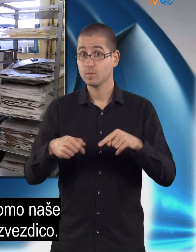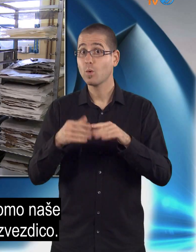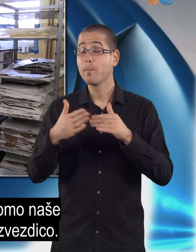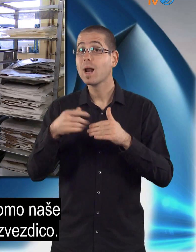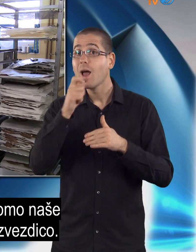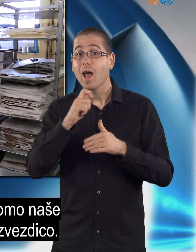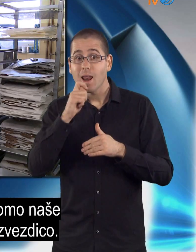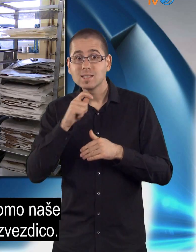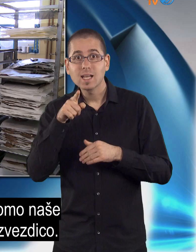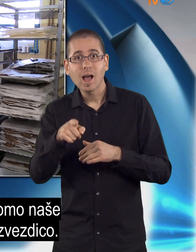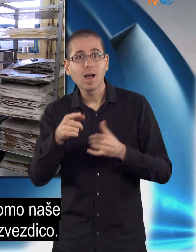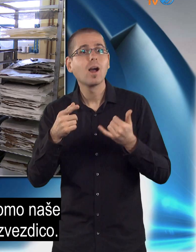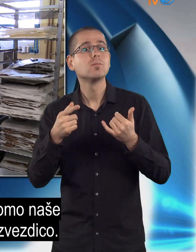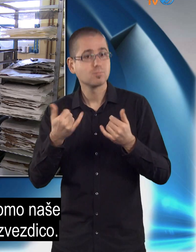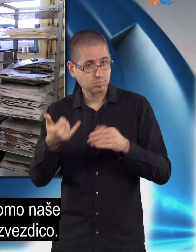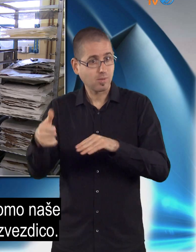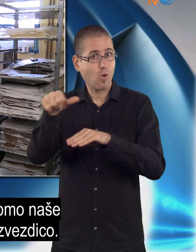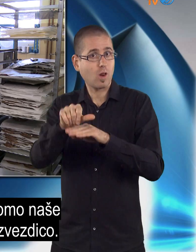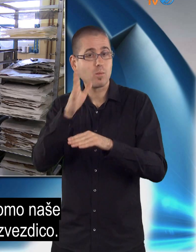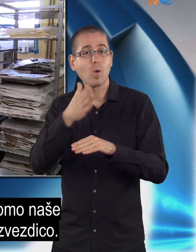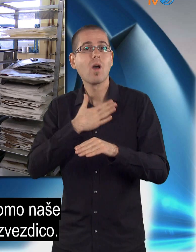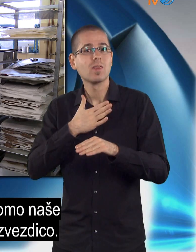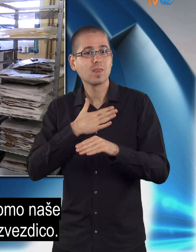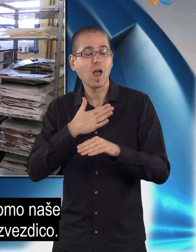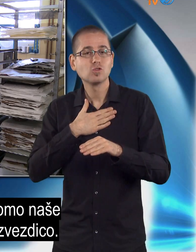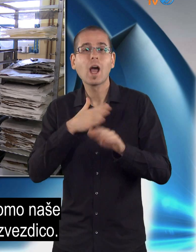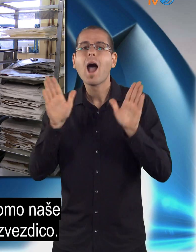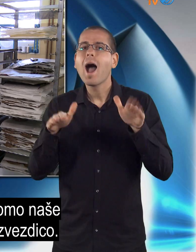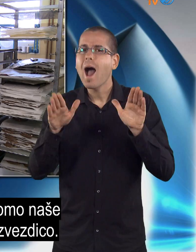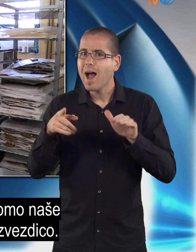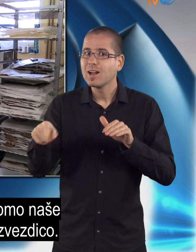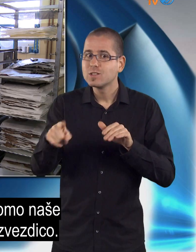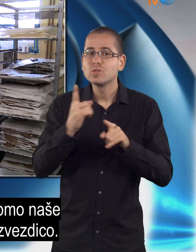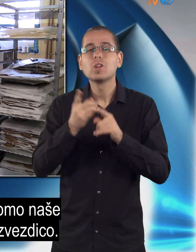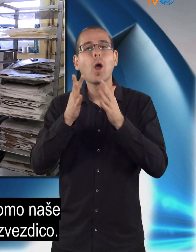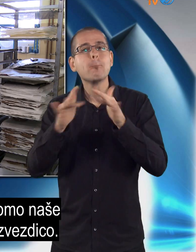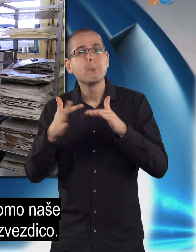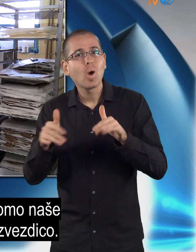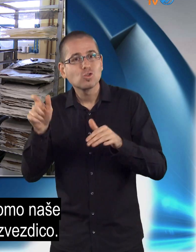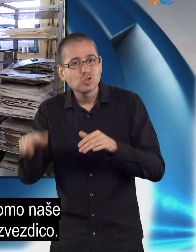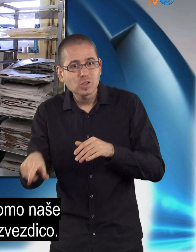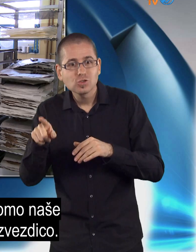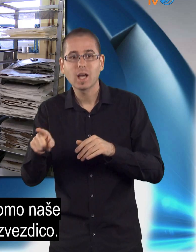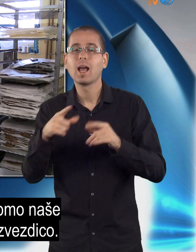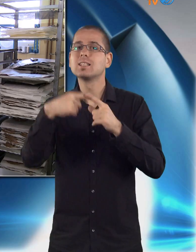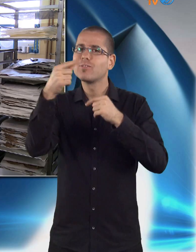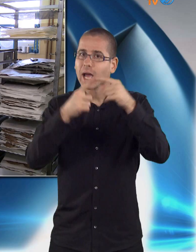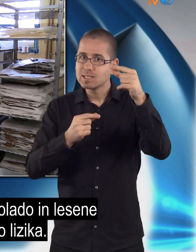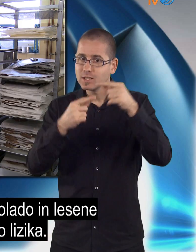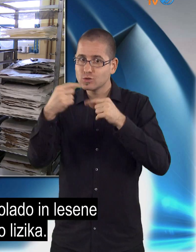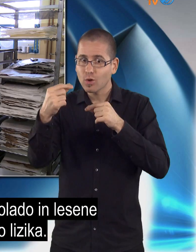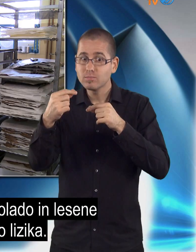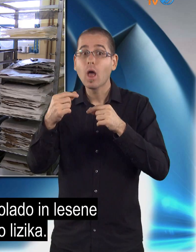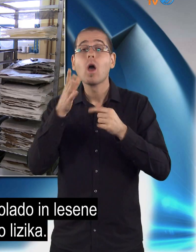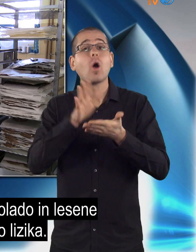Smo pri lizikah, vlili bomo naše angelčke, božičke in zvezdico,